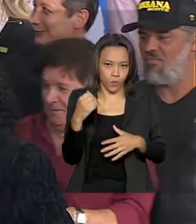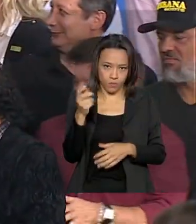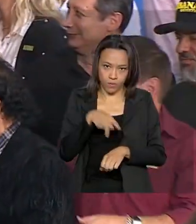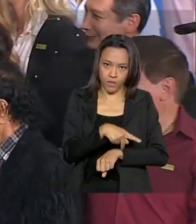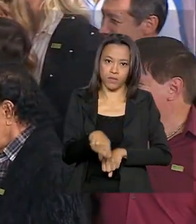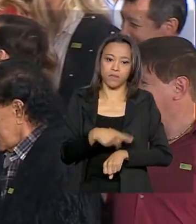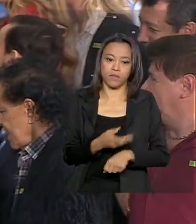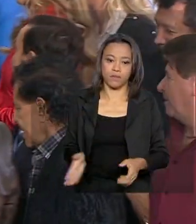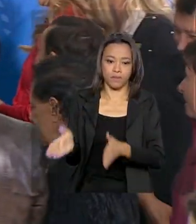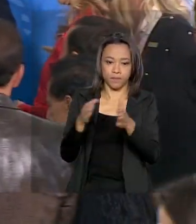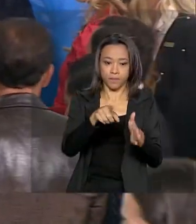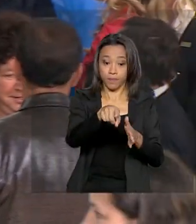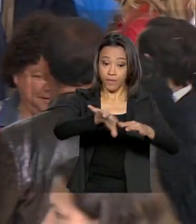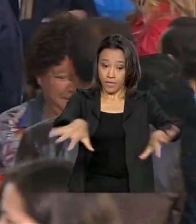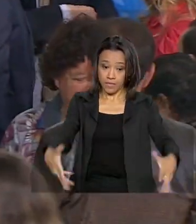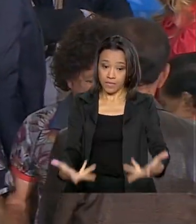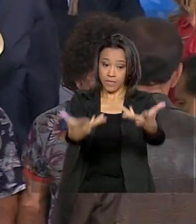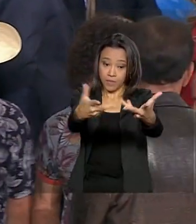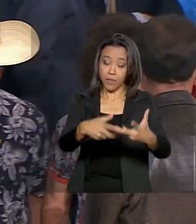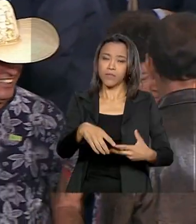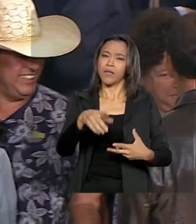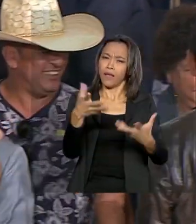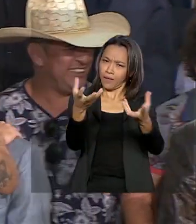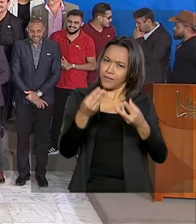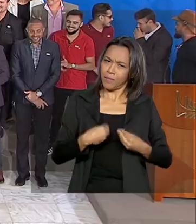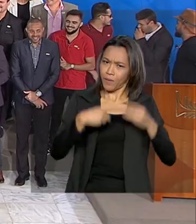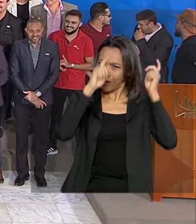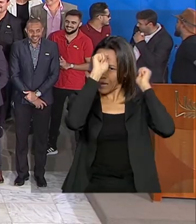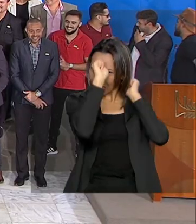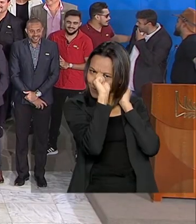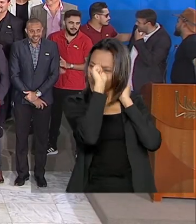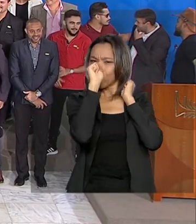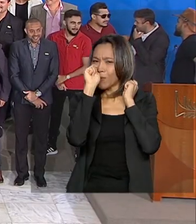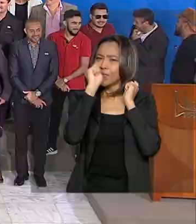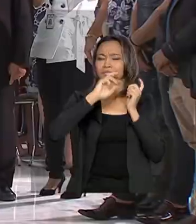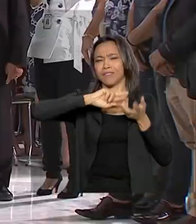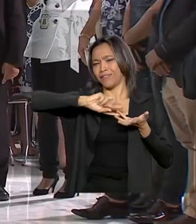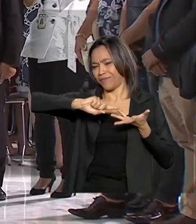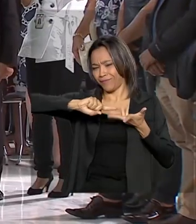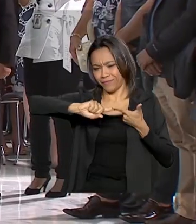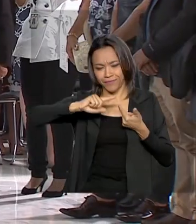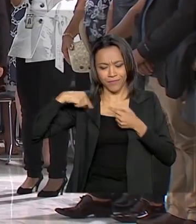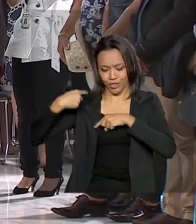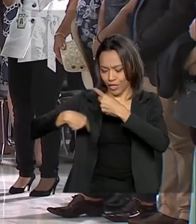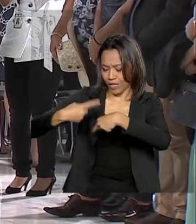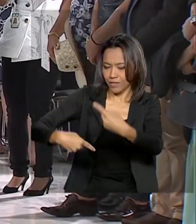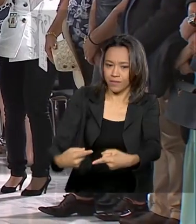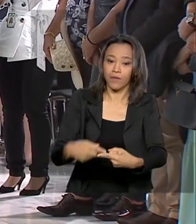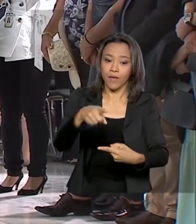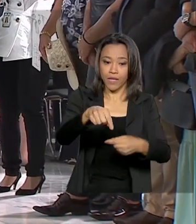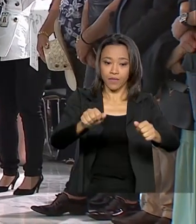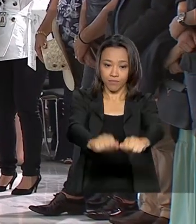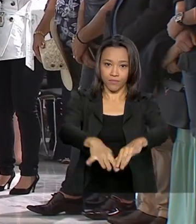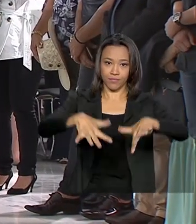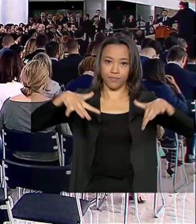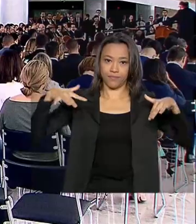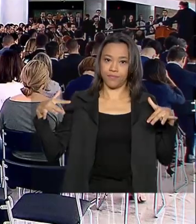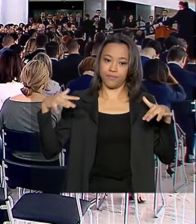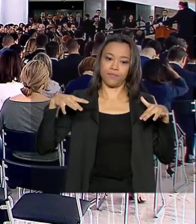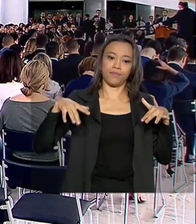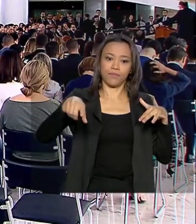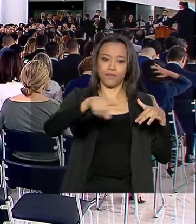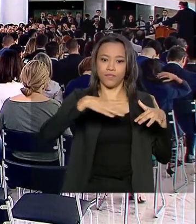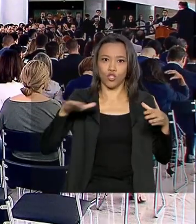A cerimônia recebeu cantores sertanejos de todas as gerações. O Salão Nobre do Palácio do Planalto